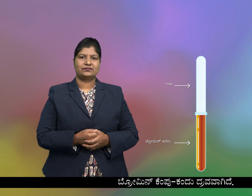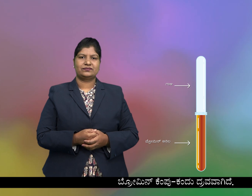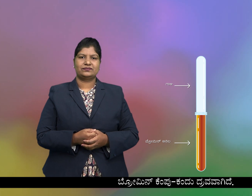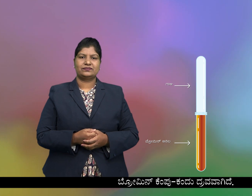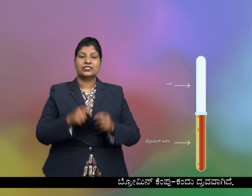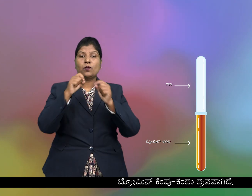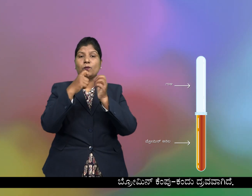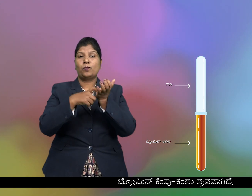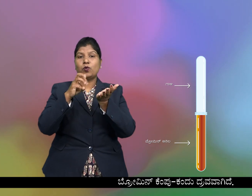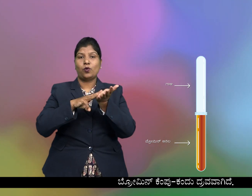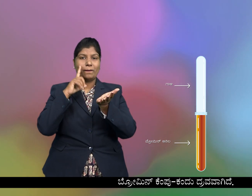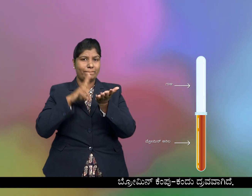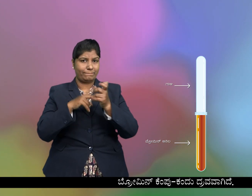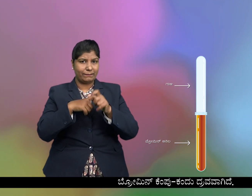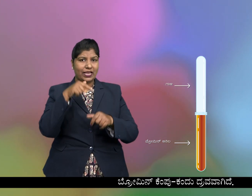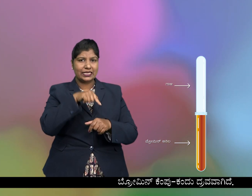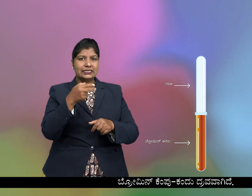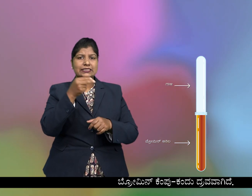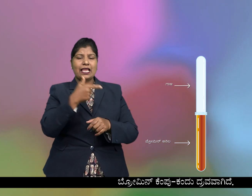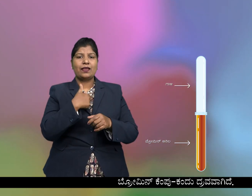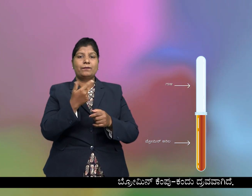ಬ್ರೋಮಿನ್ ಕೆಂಪು ಕಂದು ದ್ರವವಾಗಿದೆ.